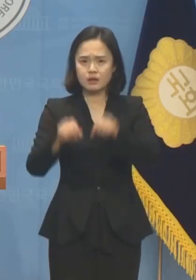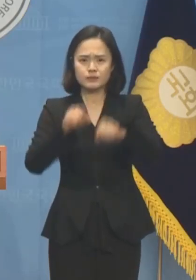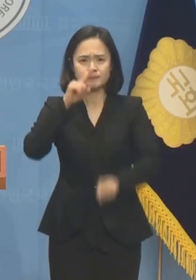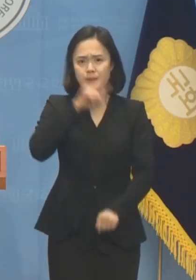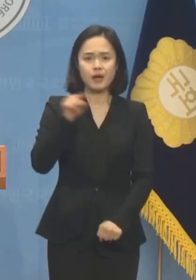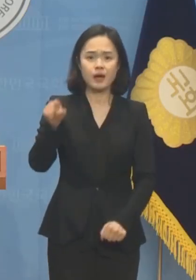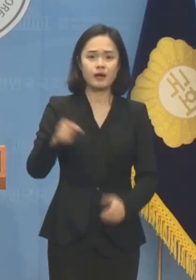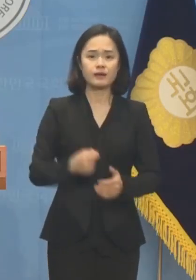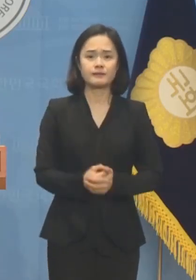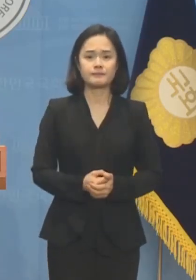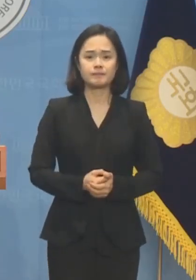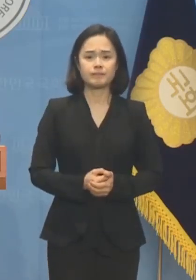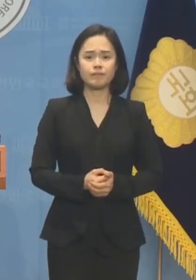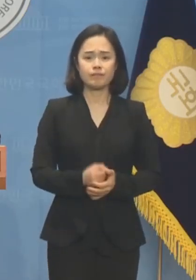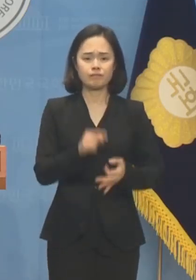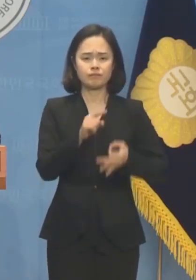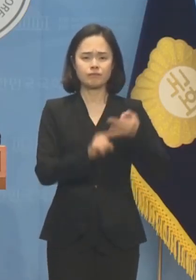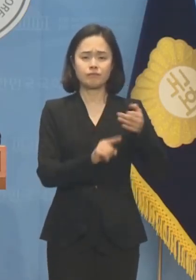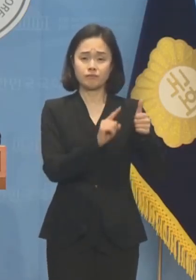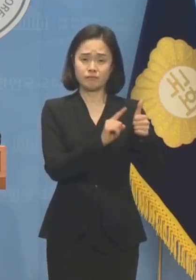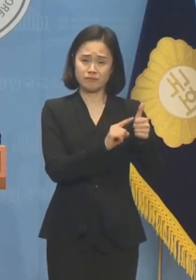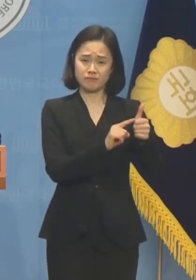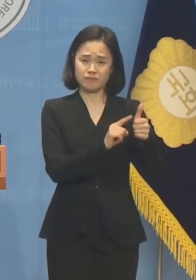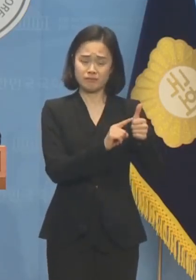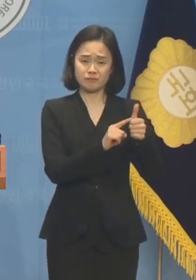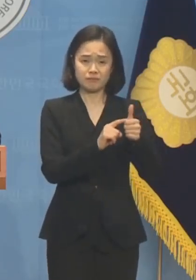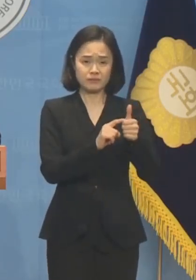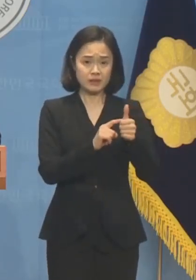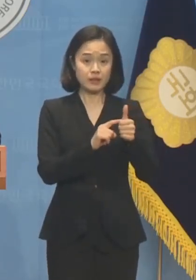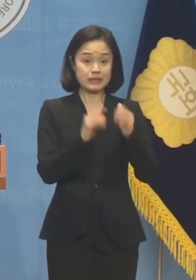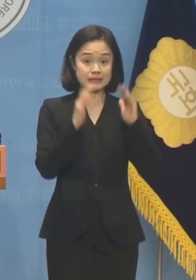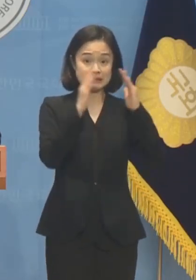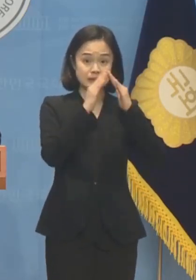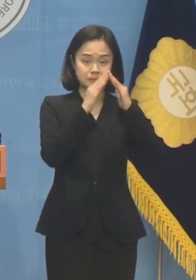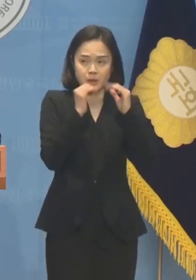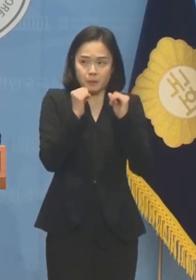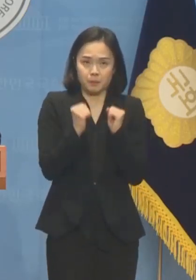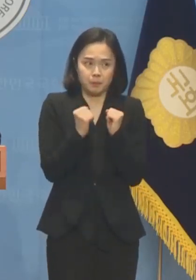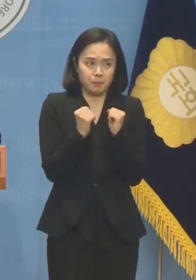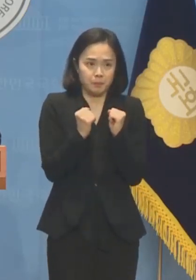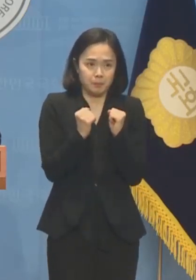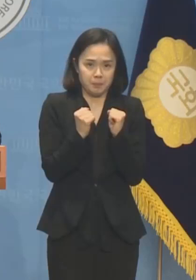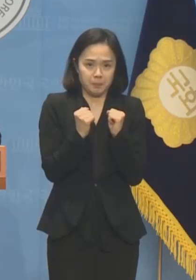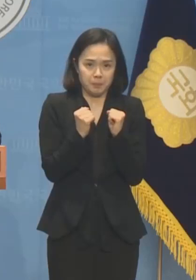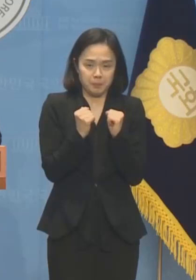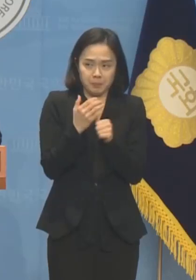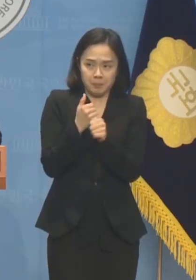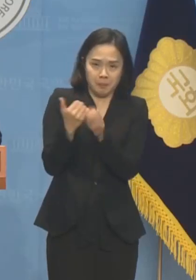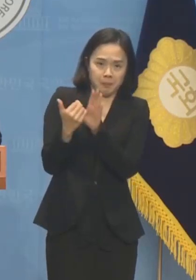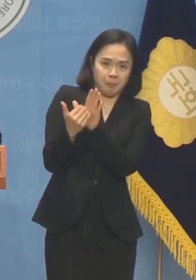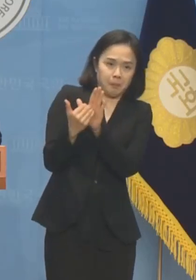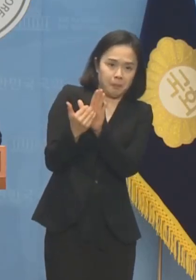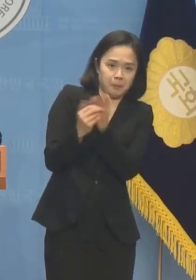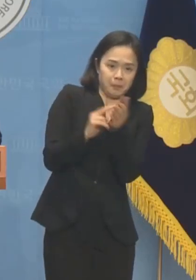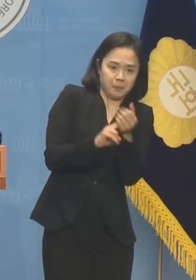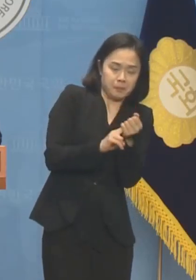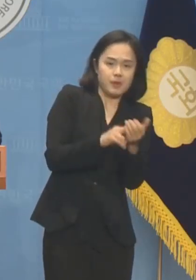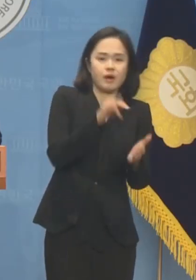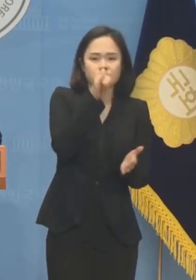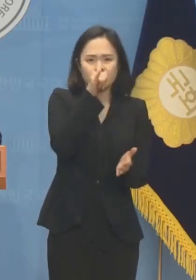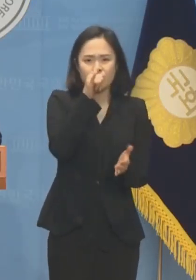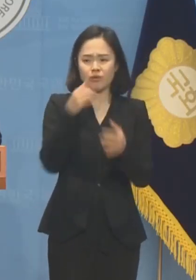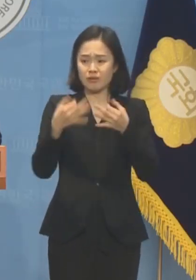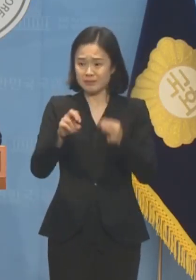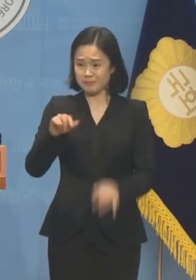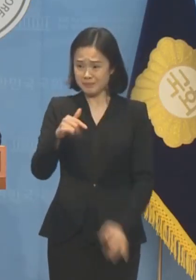관저에 농성하며 무력 충돌을 교사하고 있는데 김민전 의원은 내란 선전도 모자라 정치를